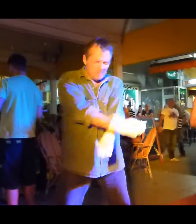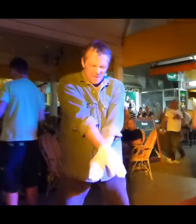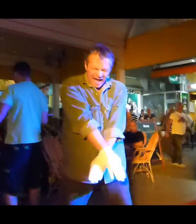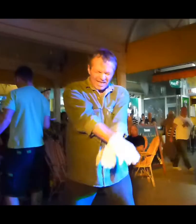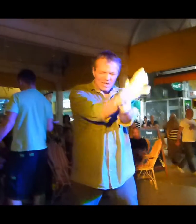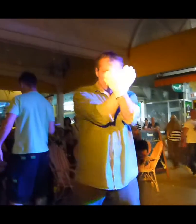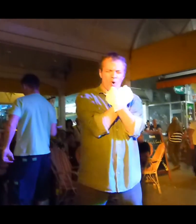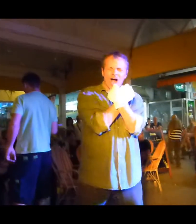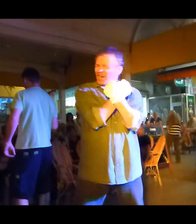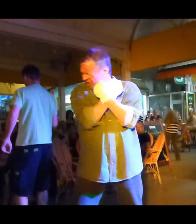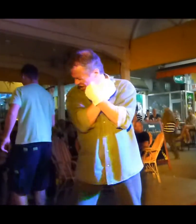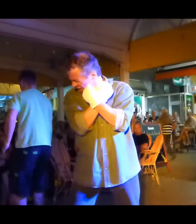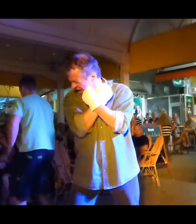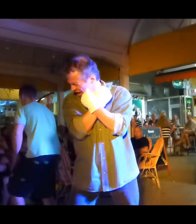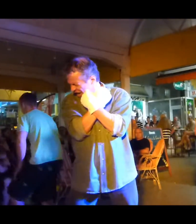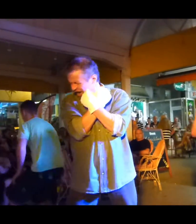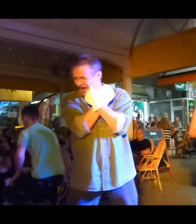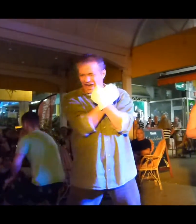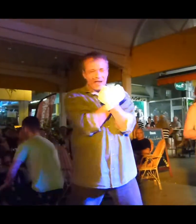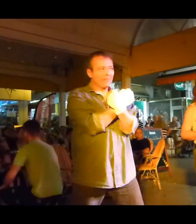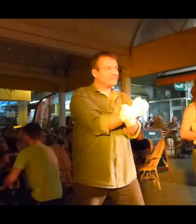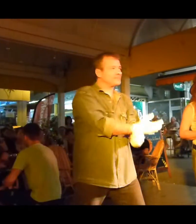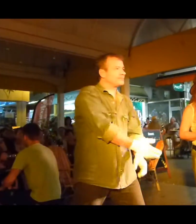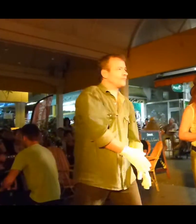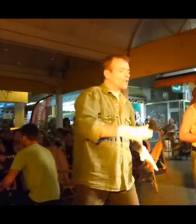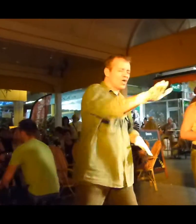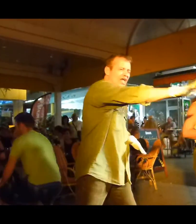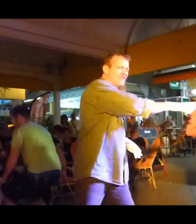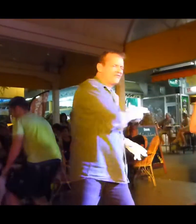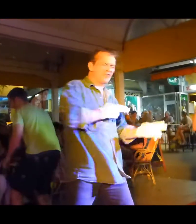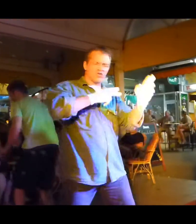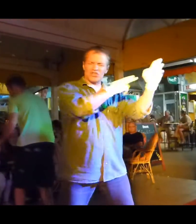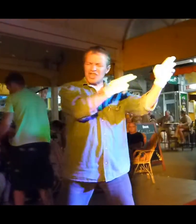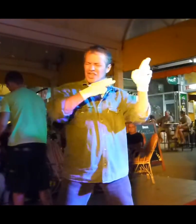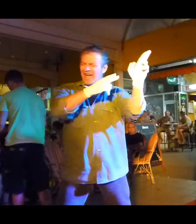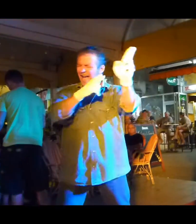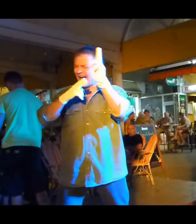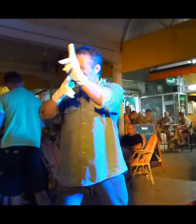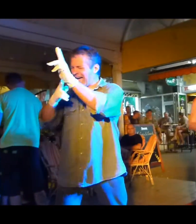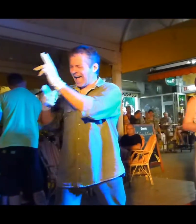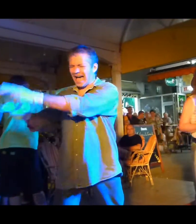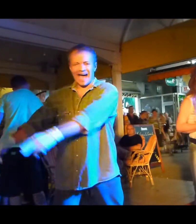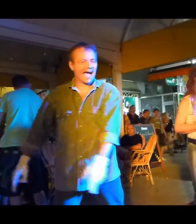barricades, les pieds et poings liés, couvrant les